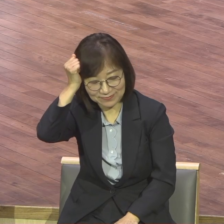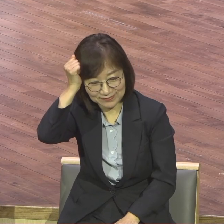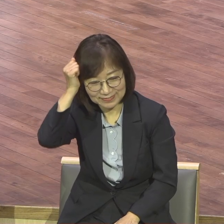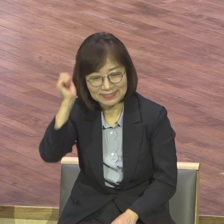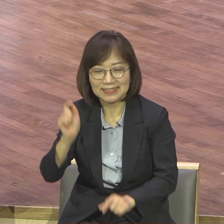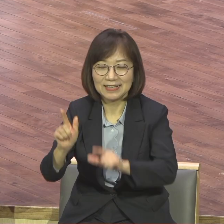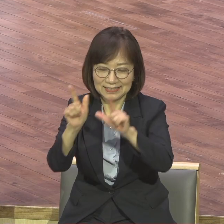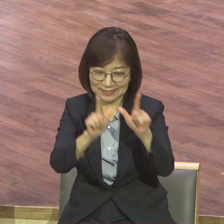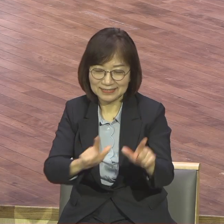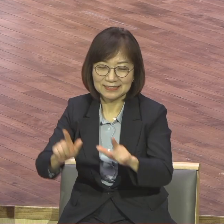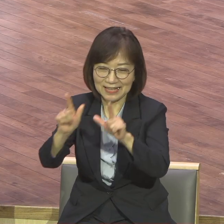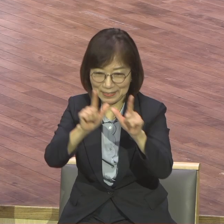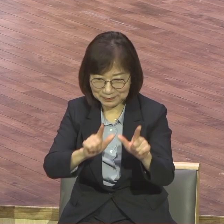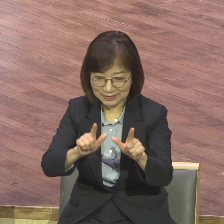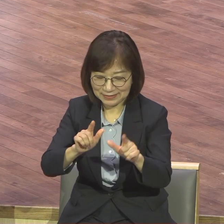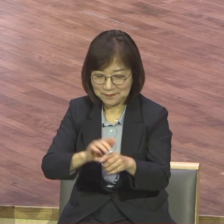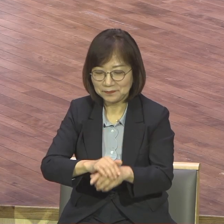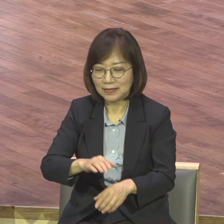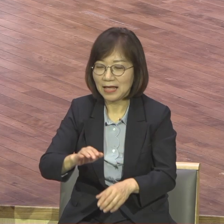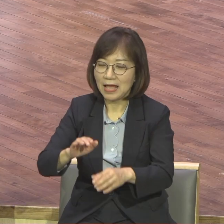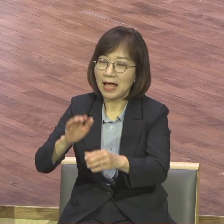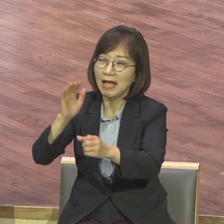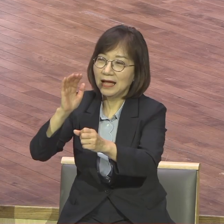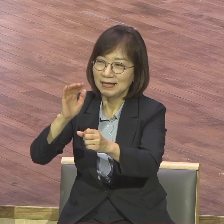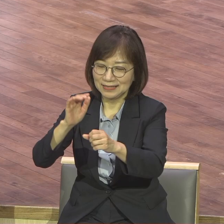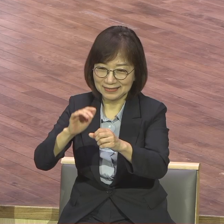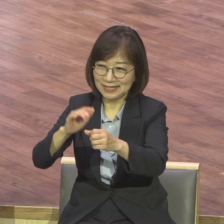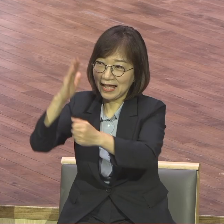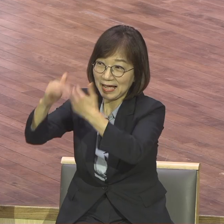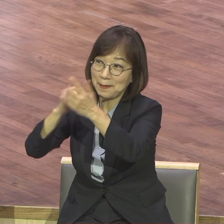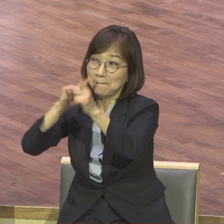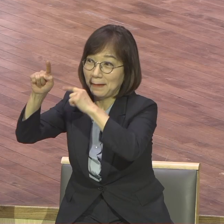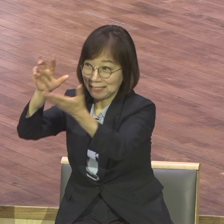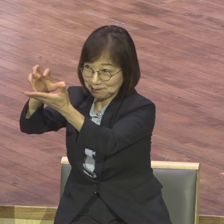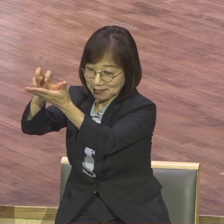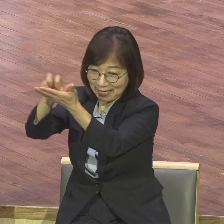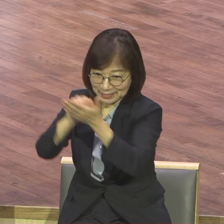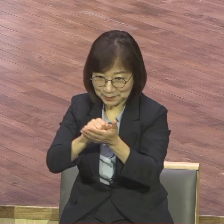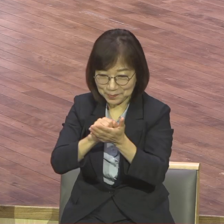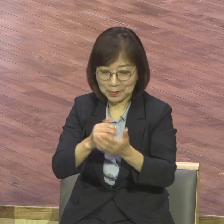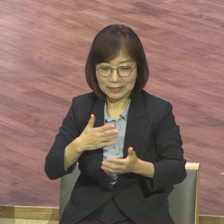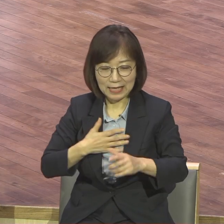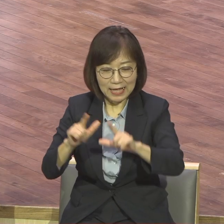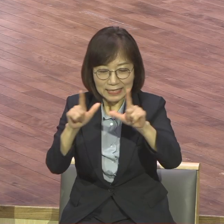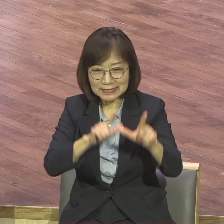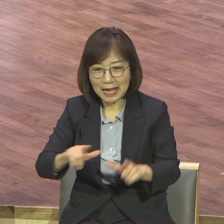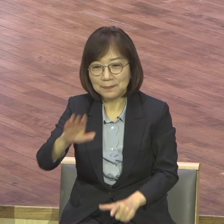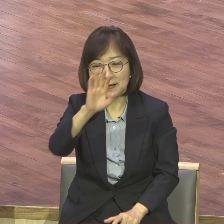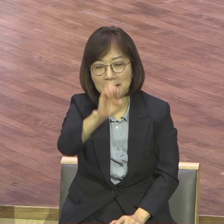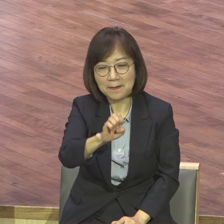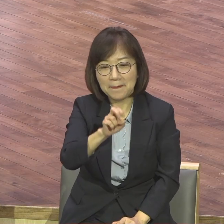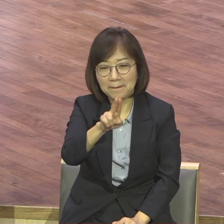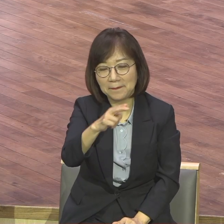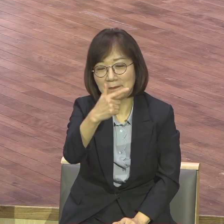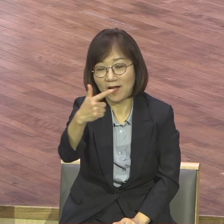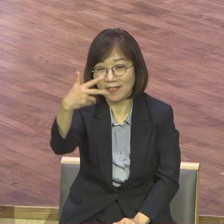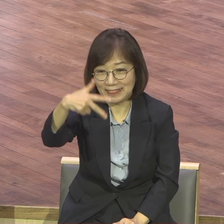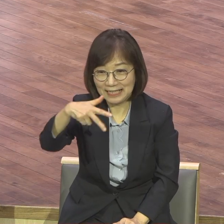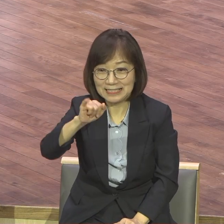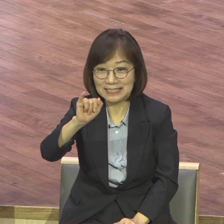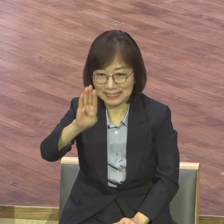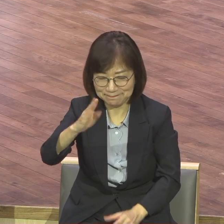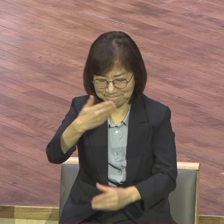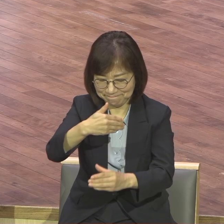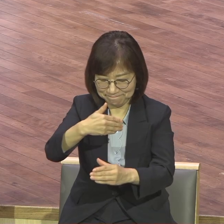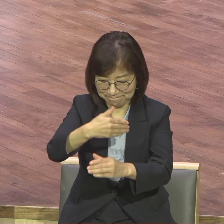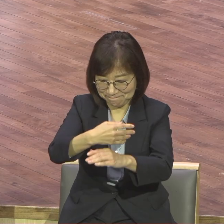해요? 편집해야 됩니다. 말씀을 가지고 편집하세요. 그것이 헤븐리 파워. 하나님이 주시는 힘이